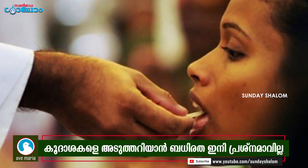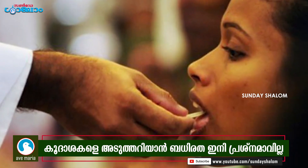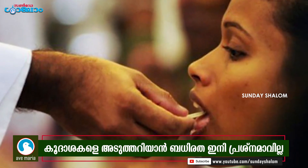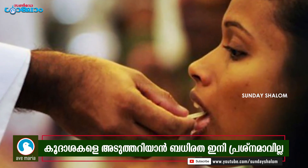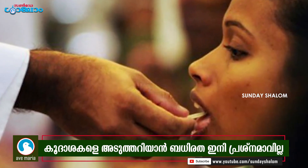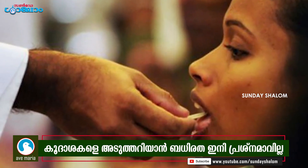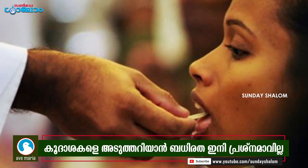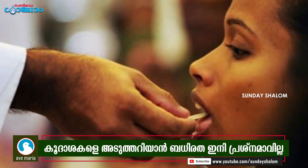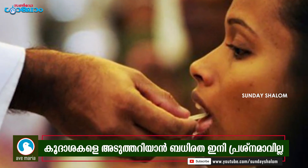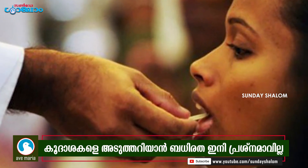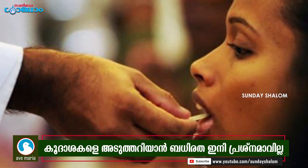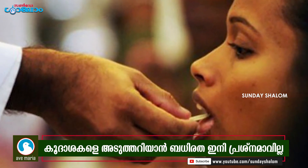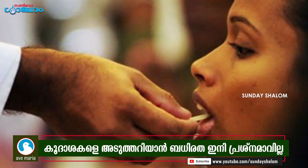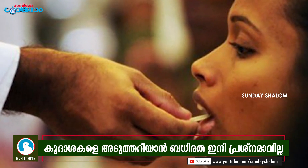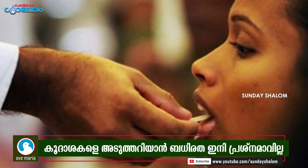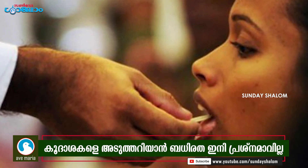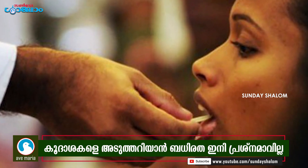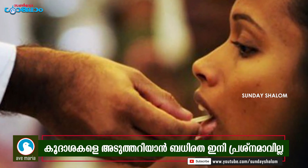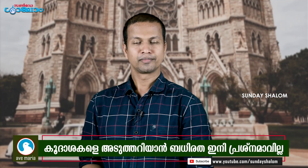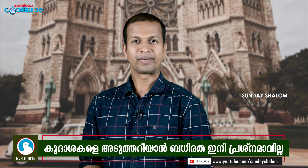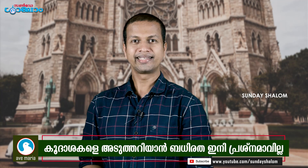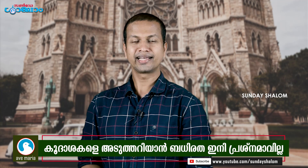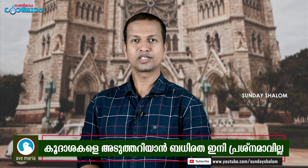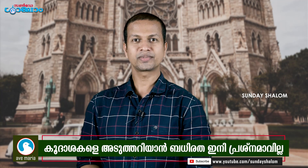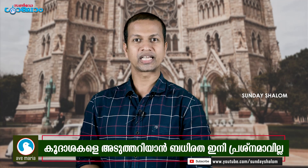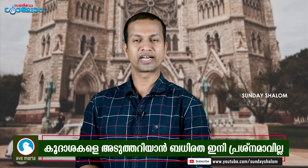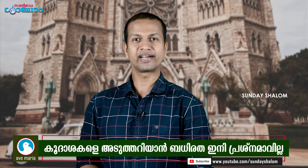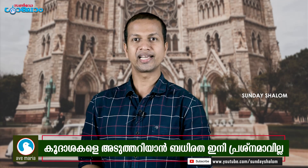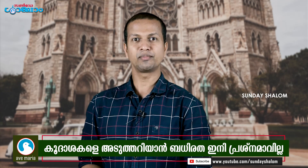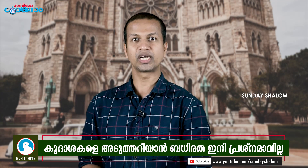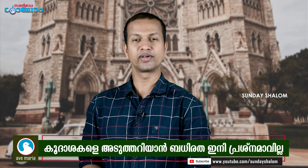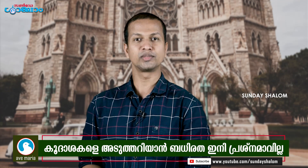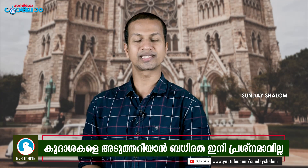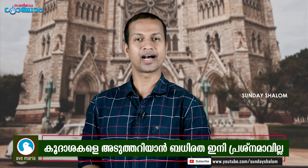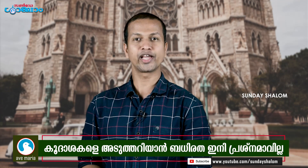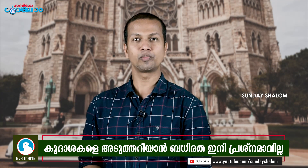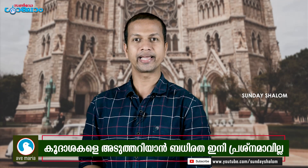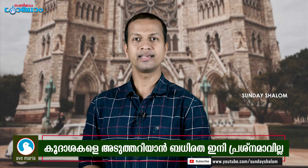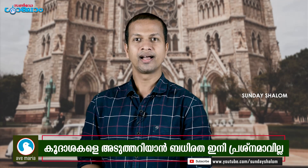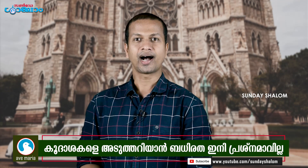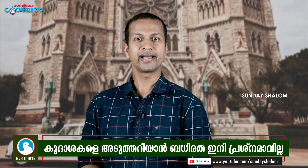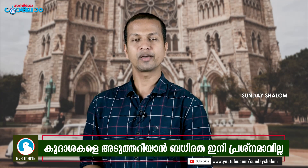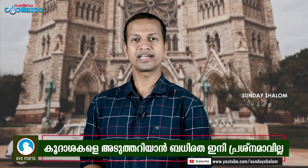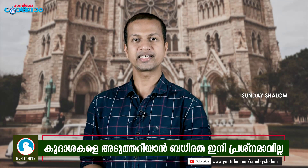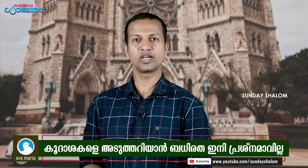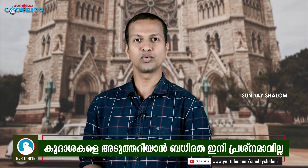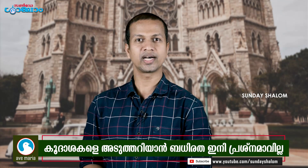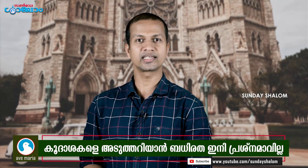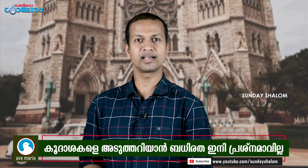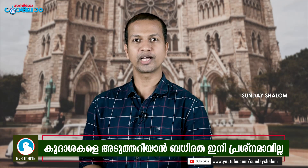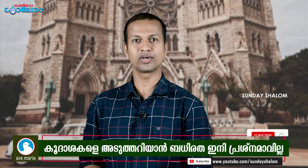കൂദാശകളെ അടുത്തറിയാൻ ബദിരത ഇനിയും പ്രശ്നമാവില്ല. ബദിരർക്കും ശ്രവണവൈകല്യം ഉള്ളവർക്കും സഹായവുമായി